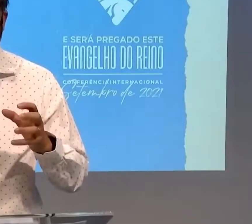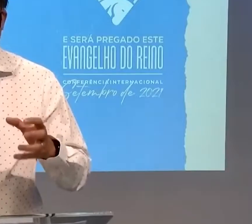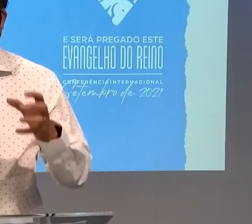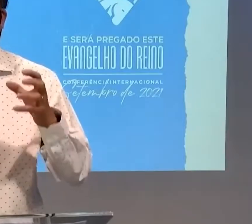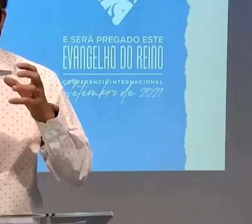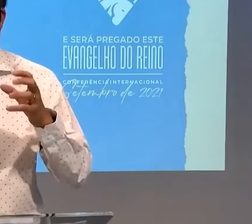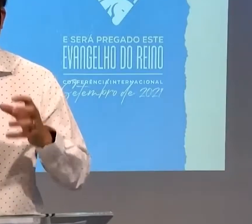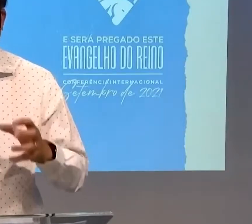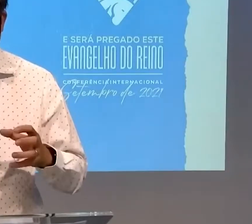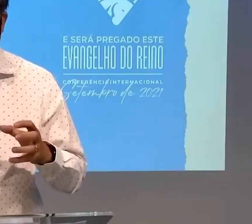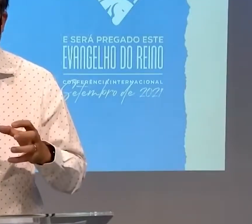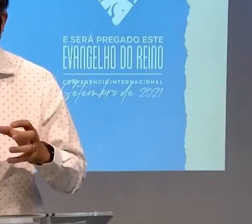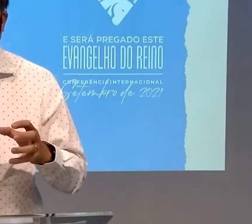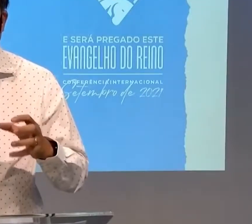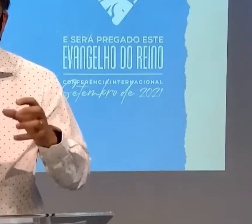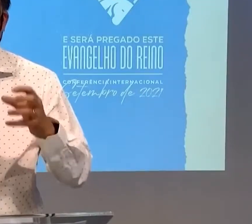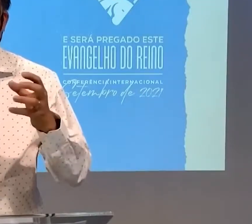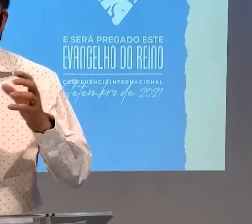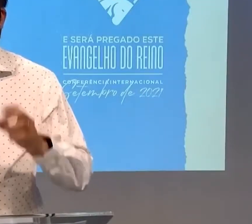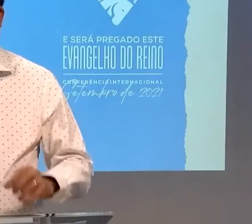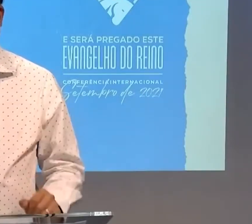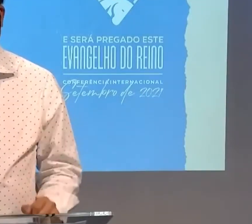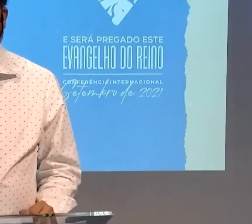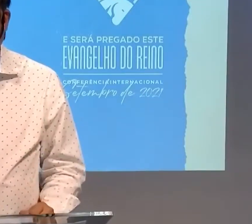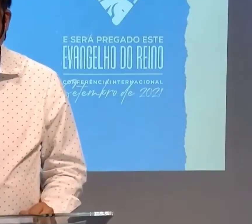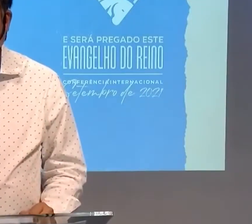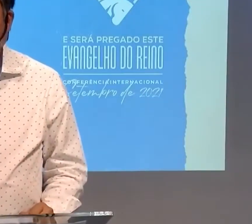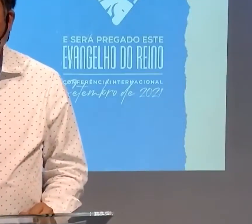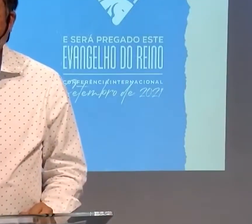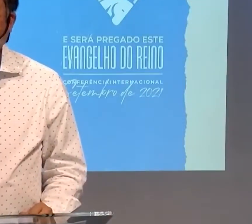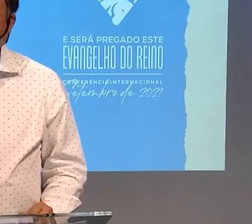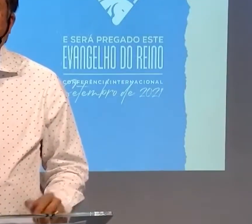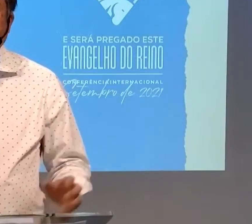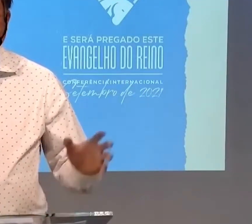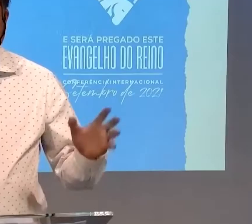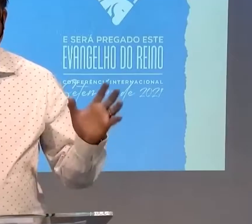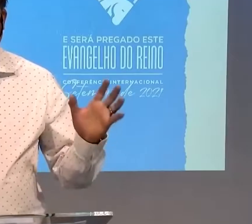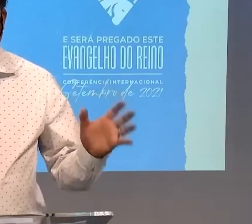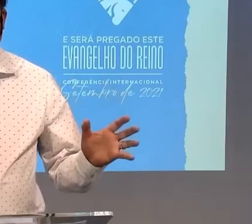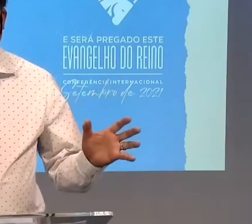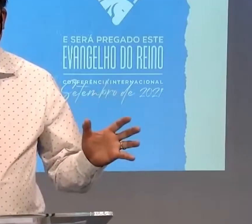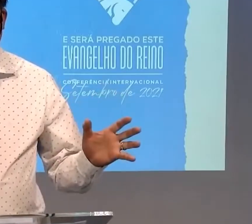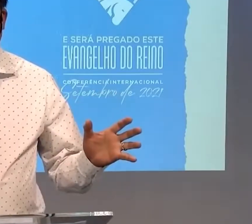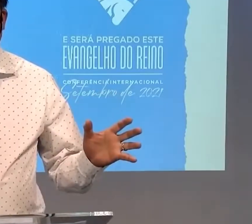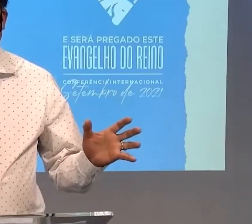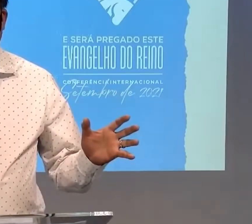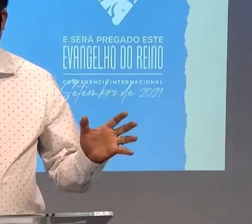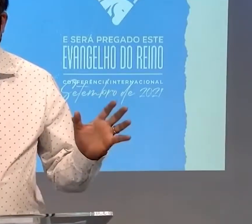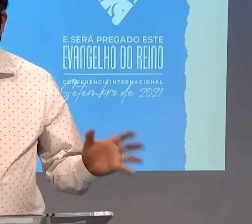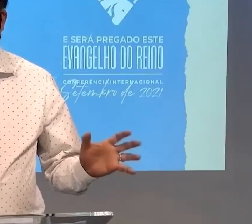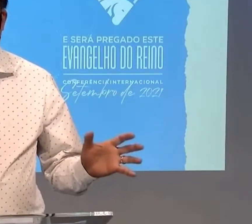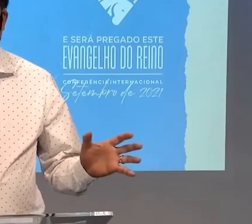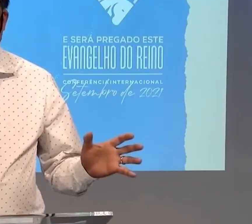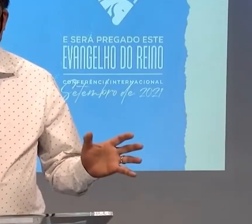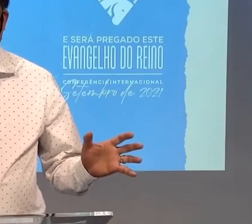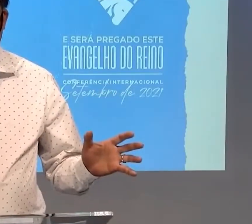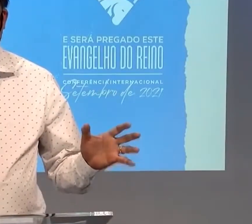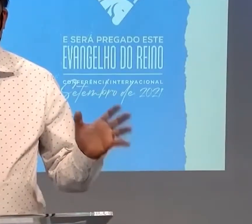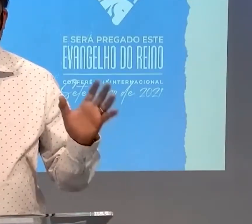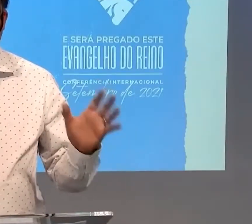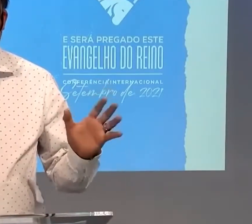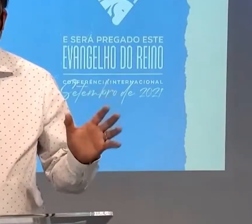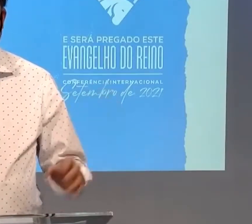da carne pecaminosa que eu e você temos. Mas graças a Deus, aleluia,